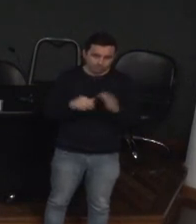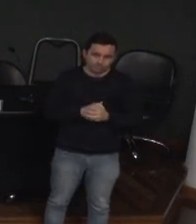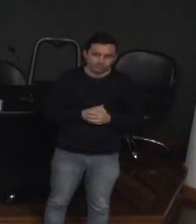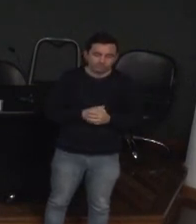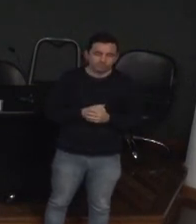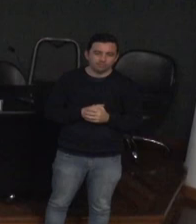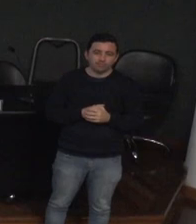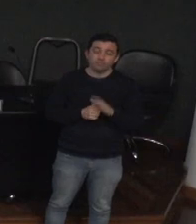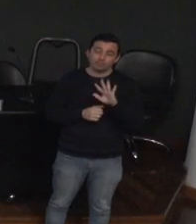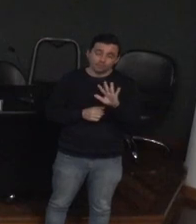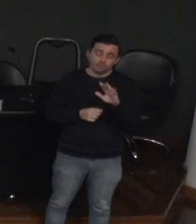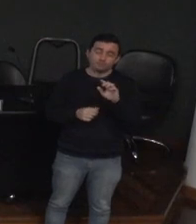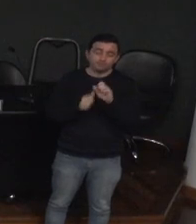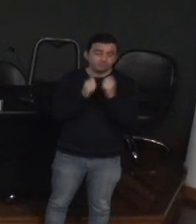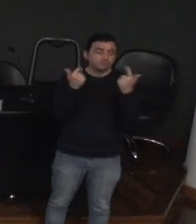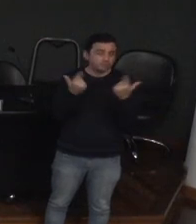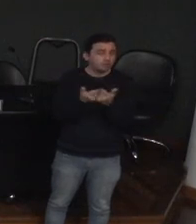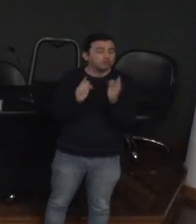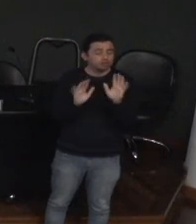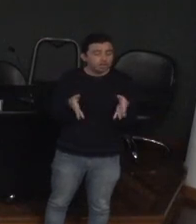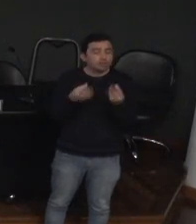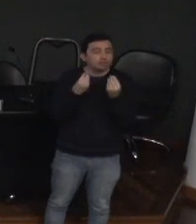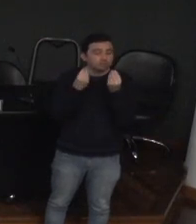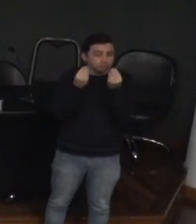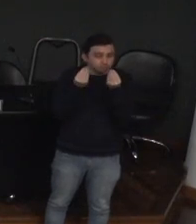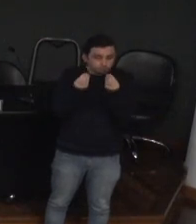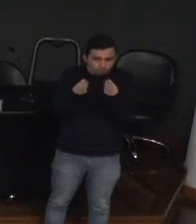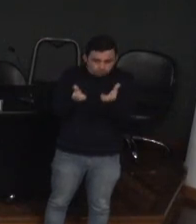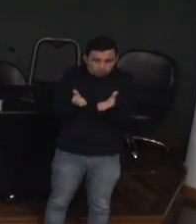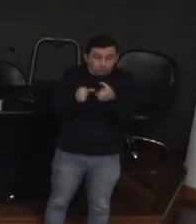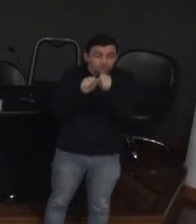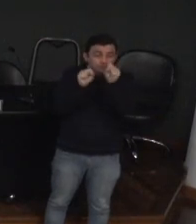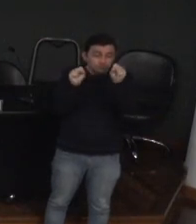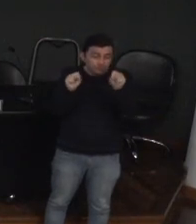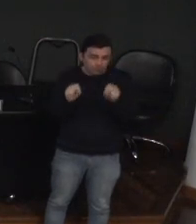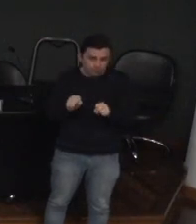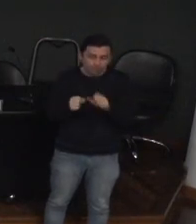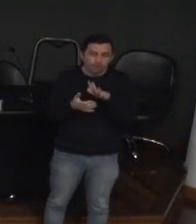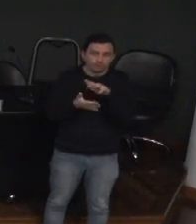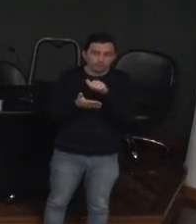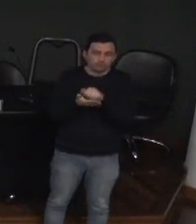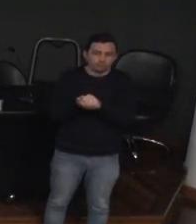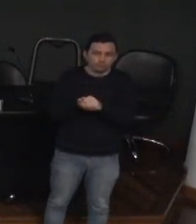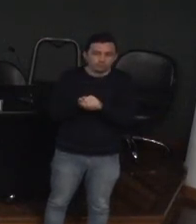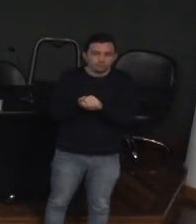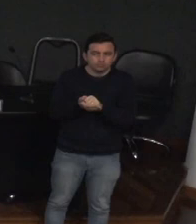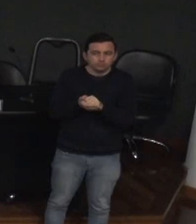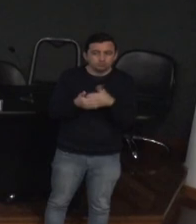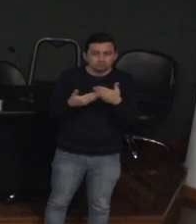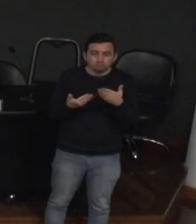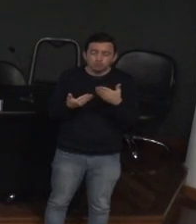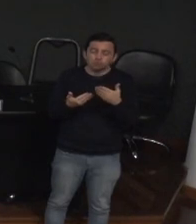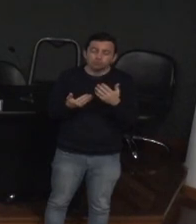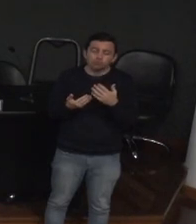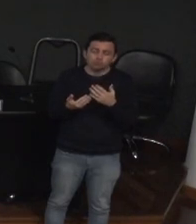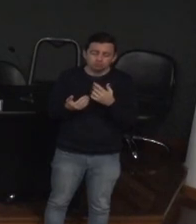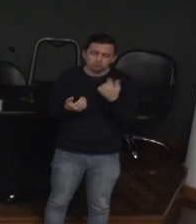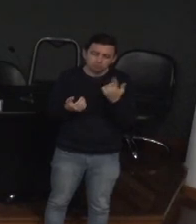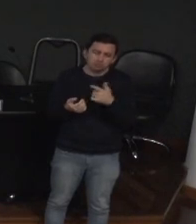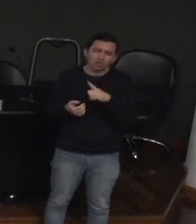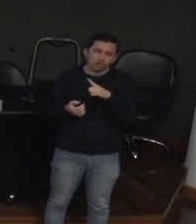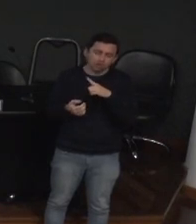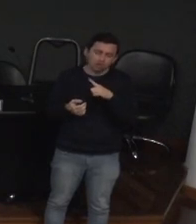Mas a casa, inclusive, já oferecia o sistema, né, de cadastro, onde você tem lá, é, então,